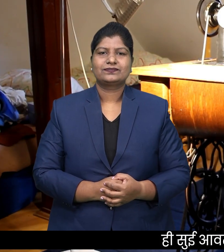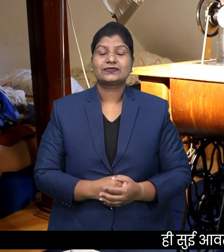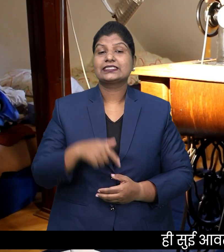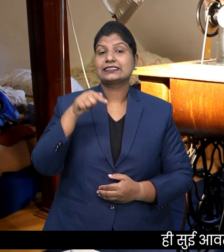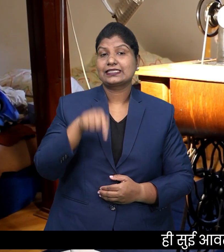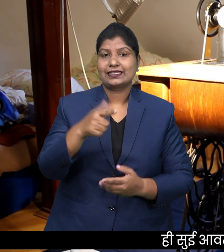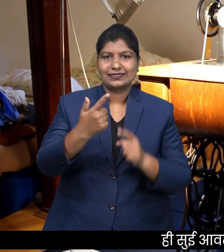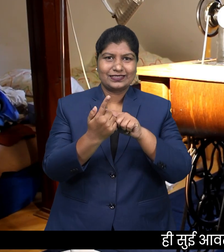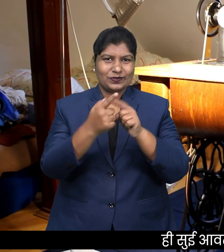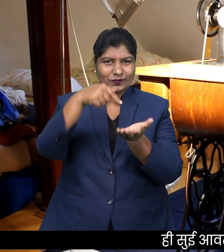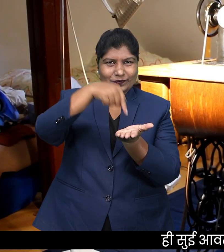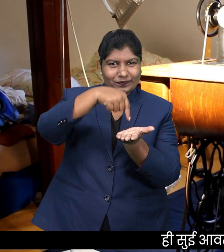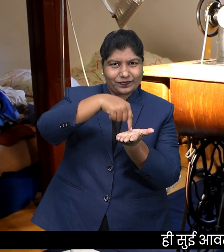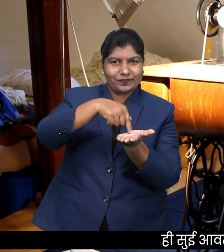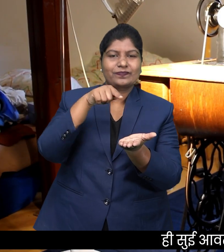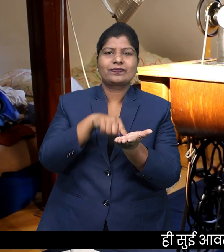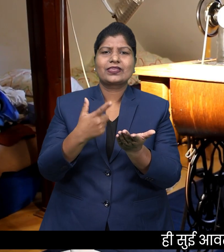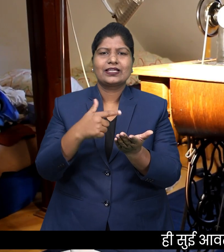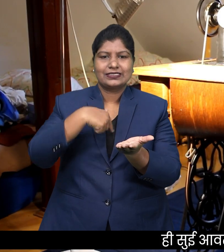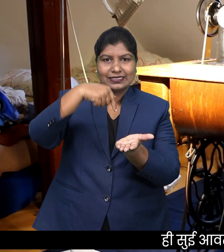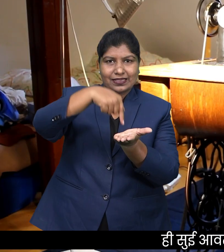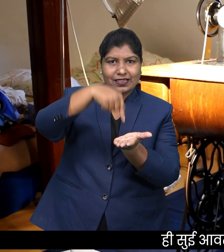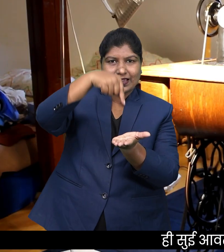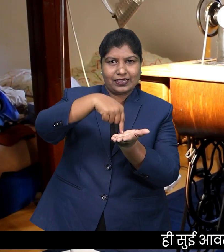ही सुई आवर्त गतीतून जात असते.